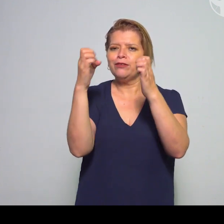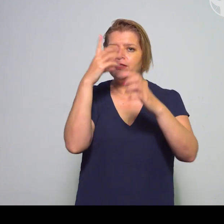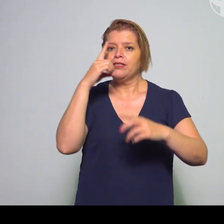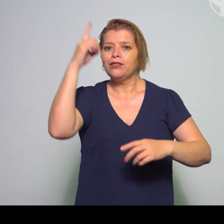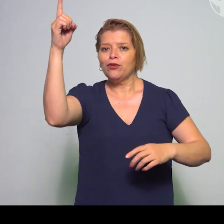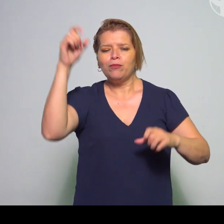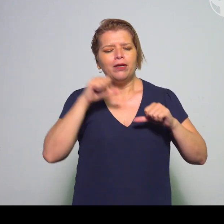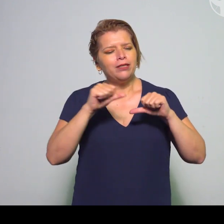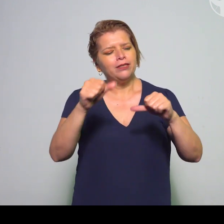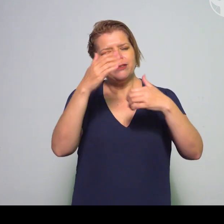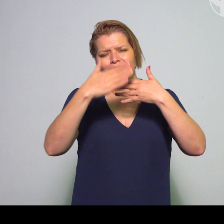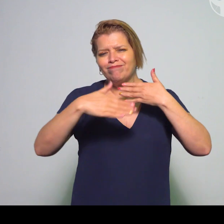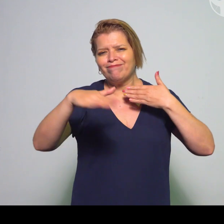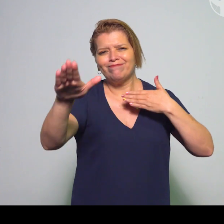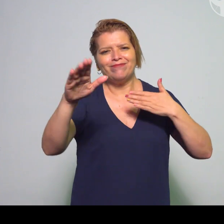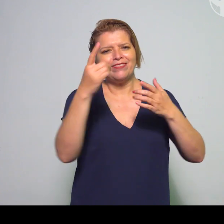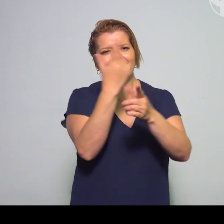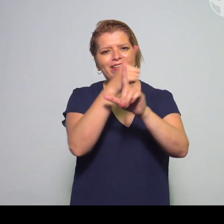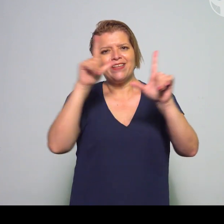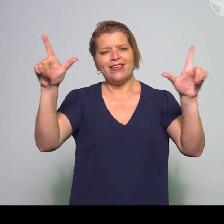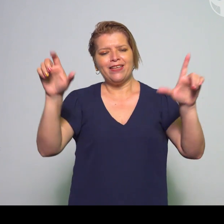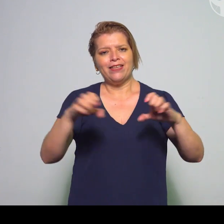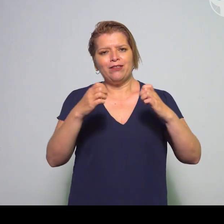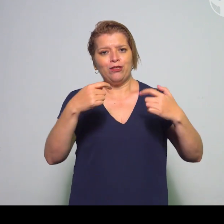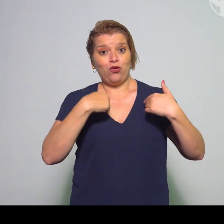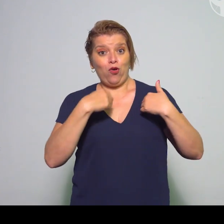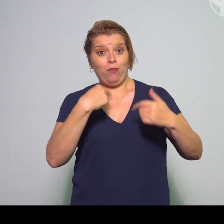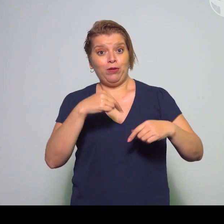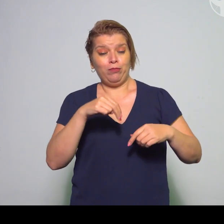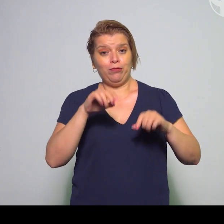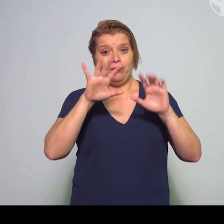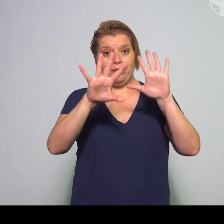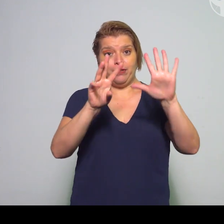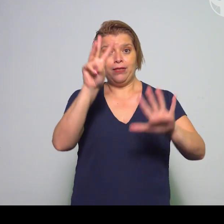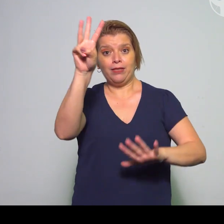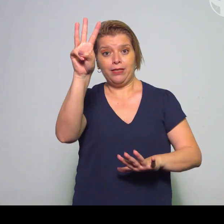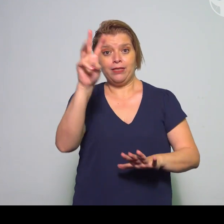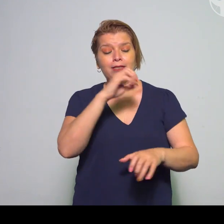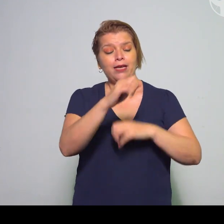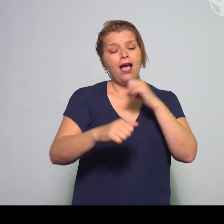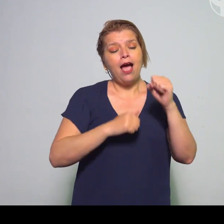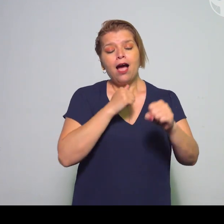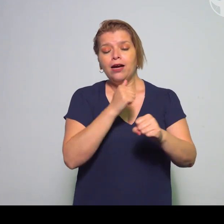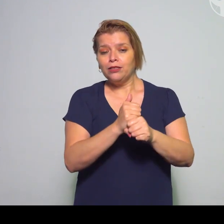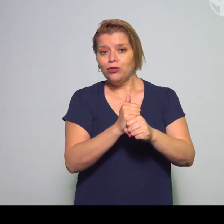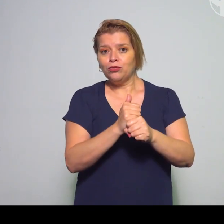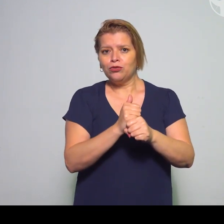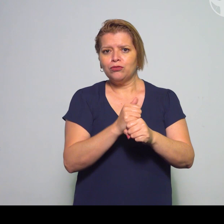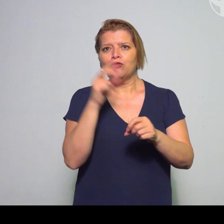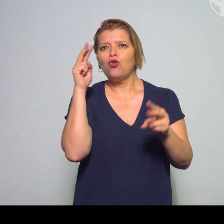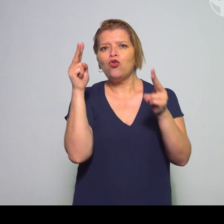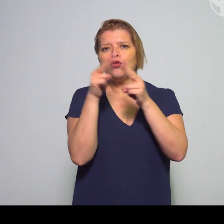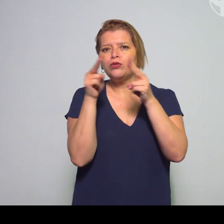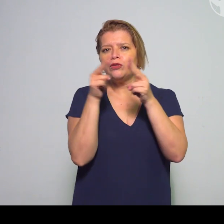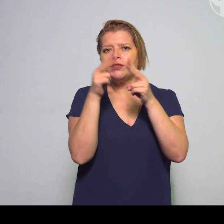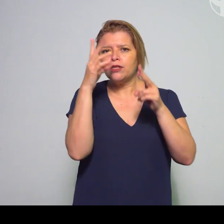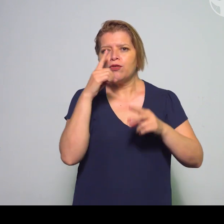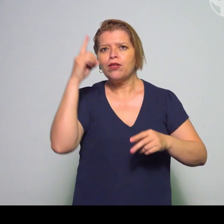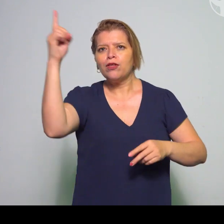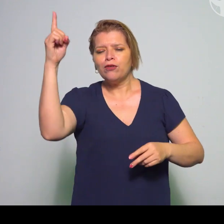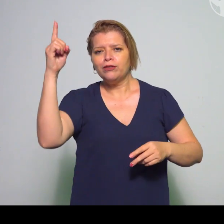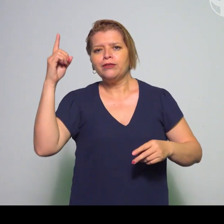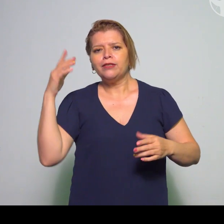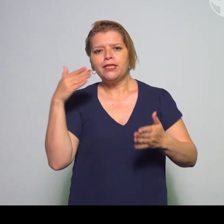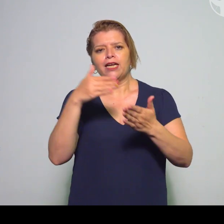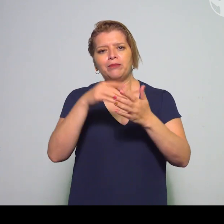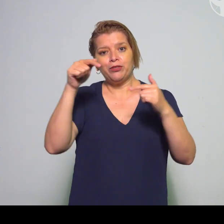Él seguirá librándonos. Hace 13 años nosotros, ya conociendo al